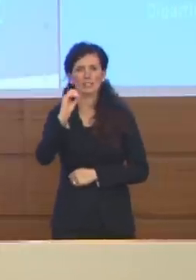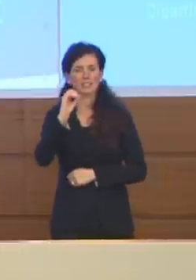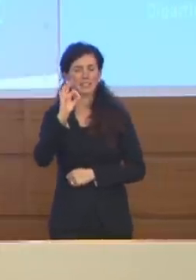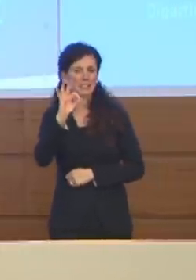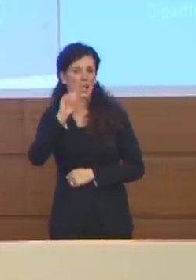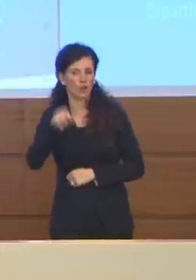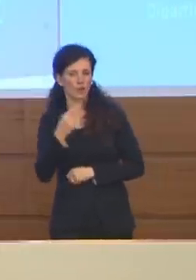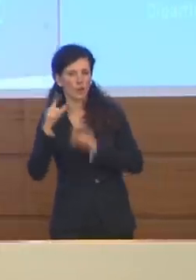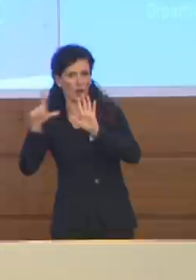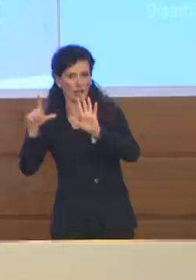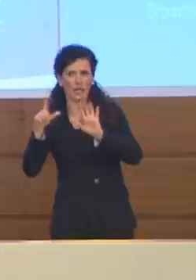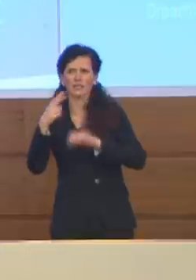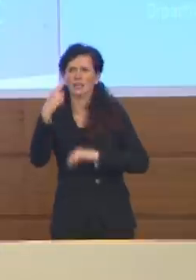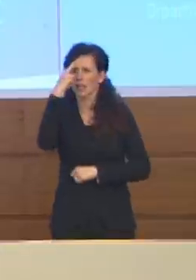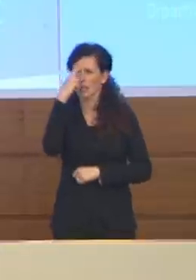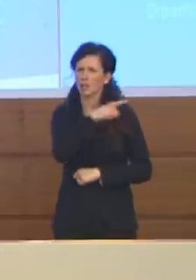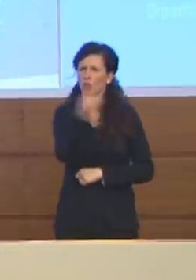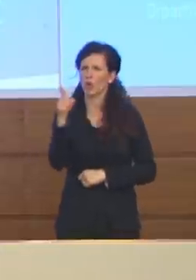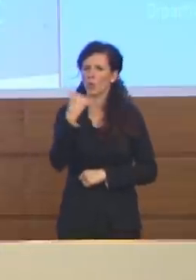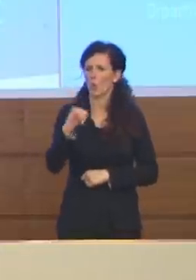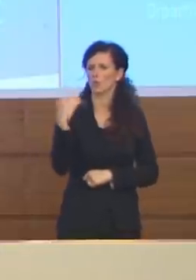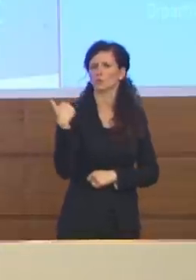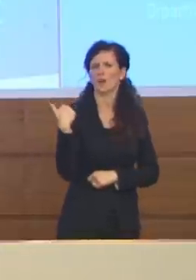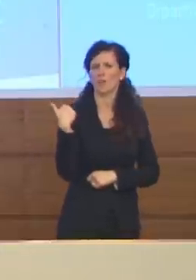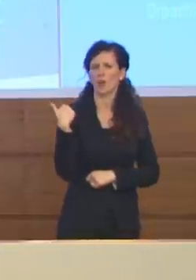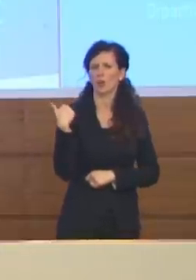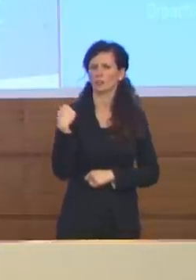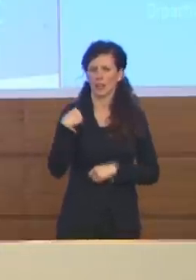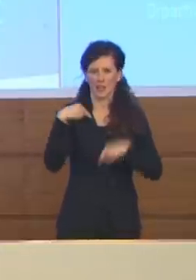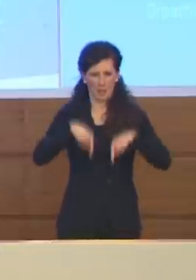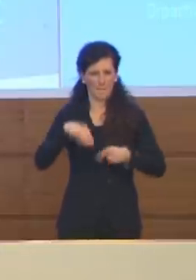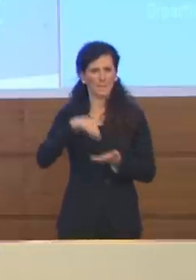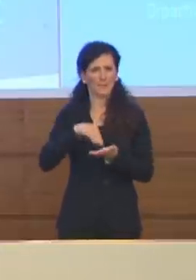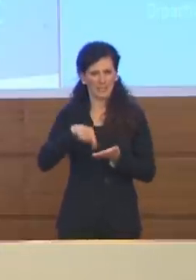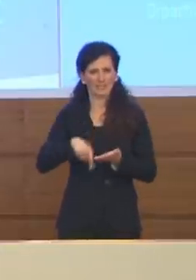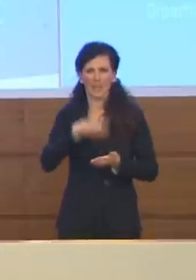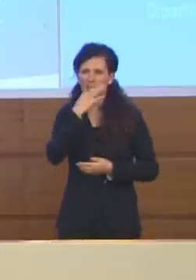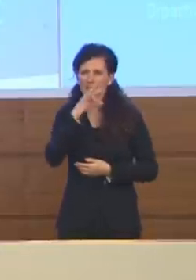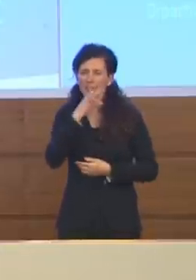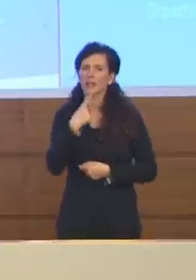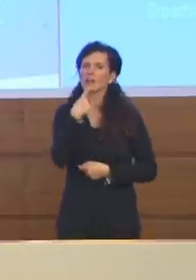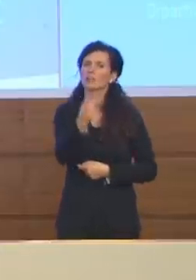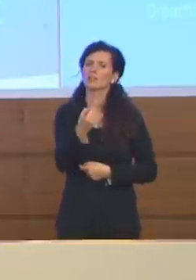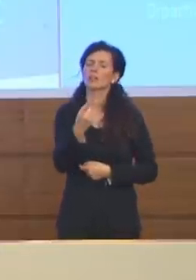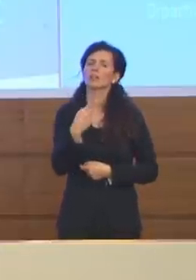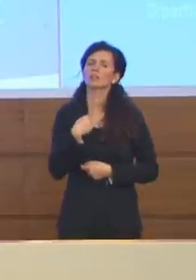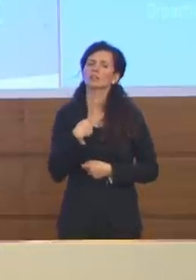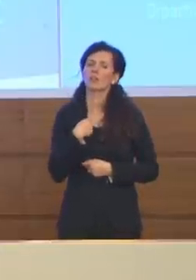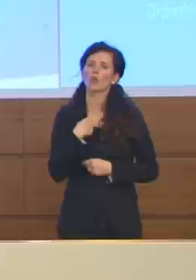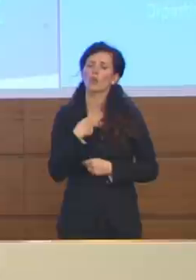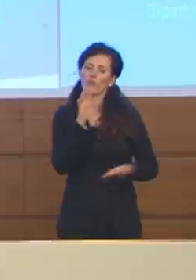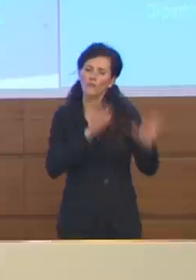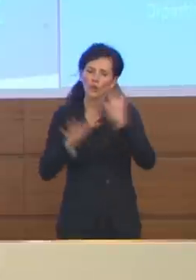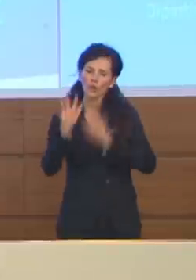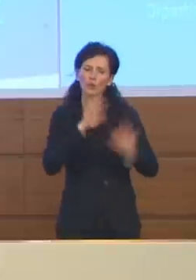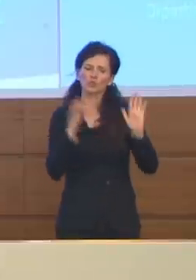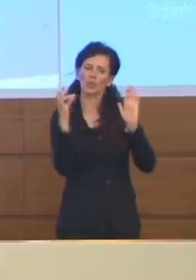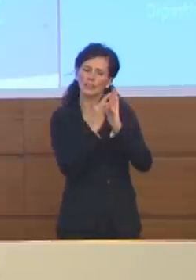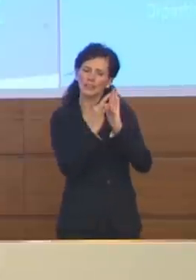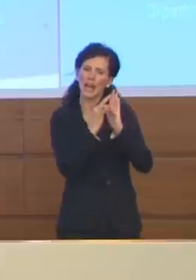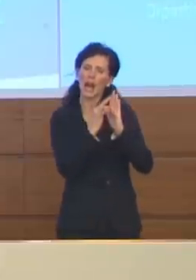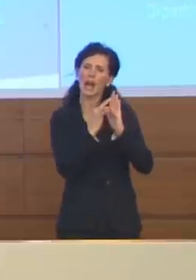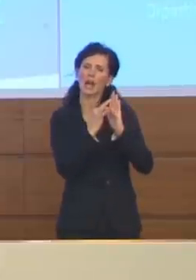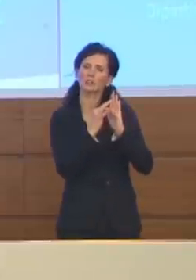ricordate l'ultima volta in cui sono stato che vi avevo parlato di dati che indicavano un